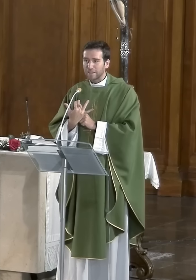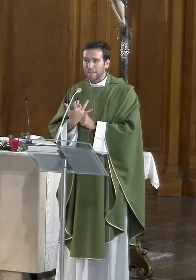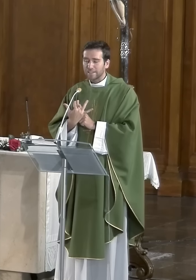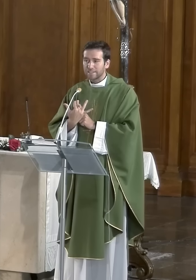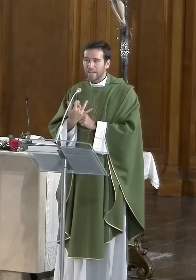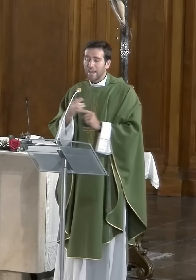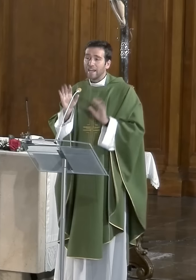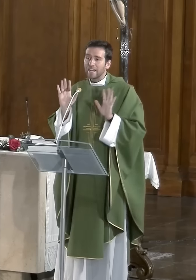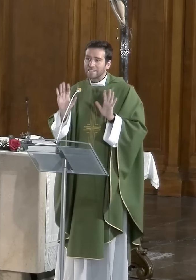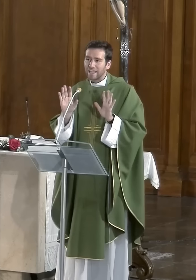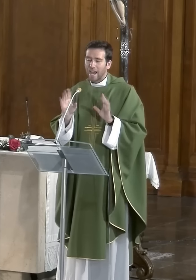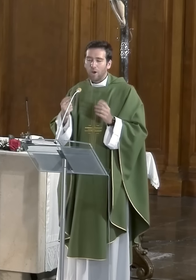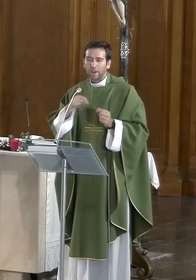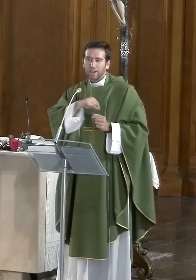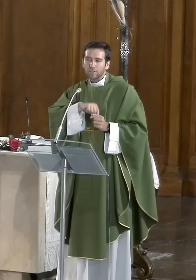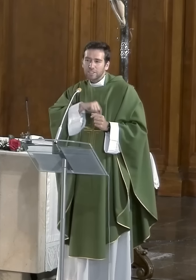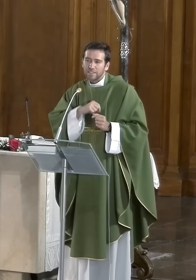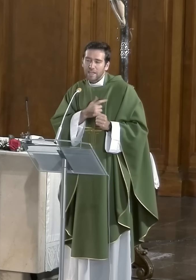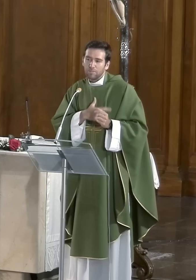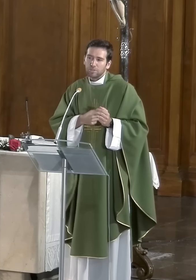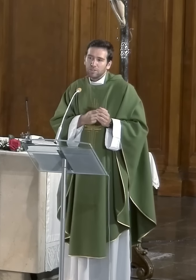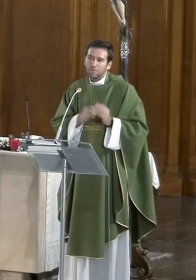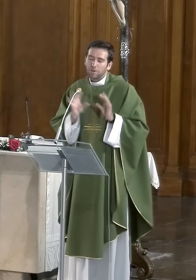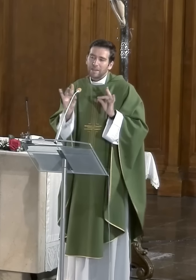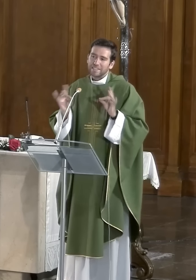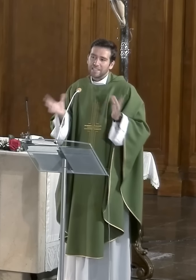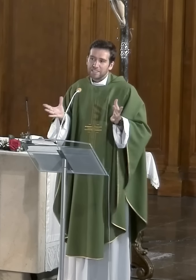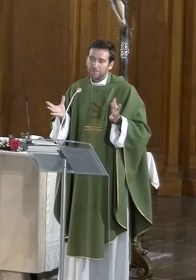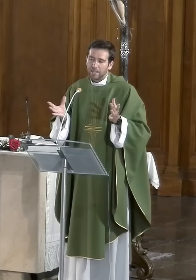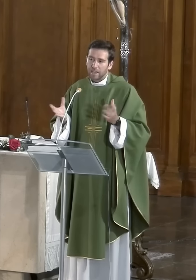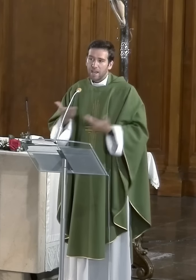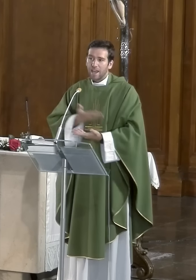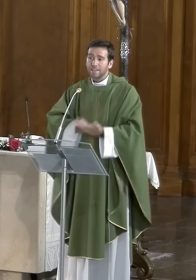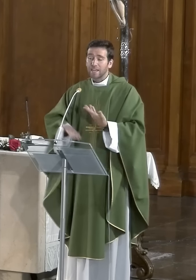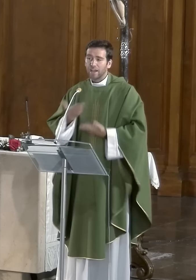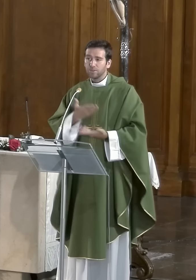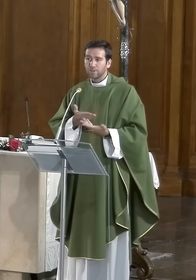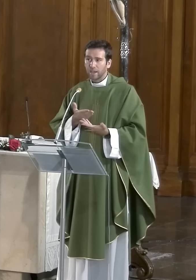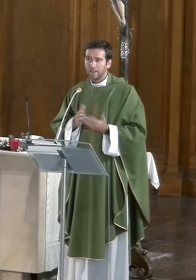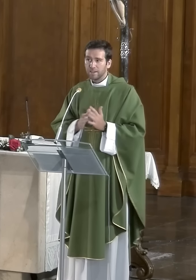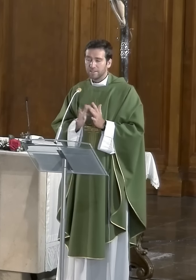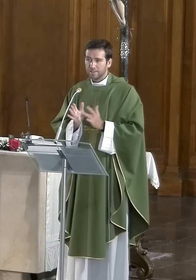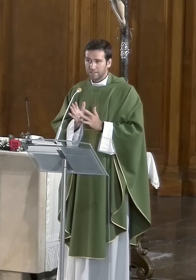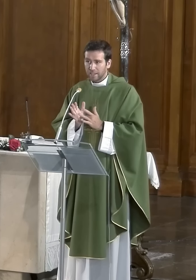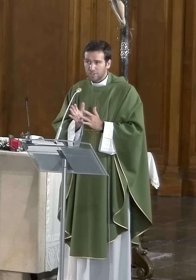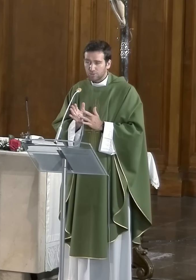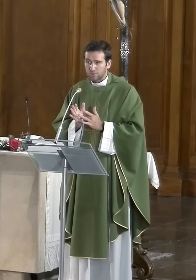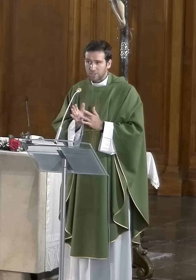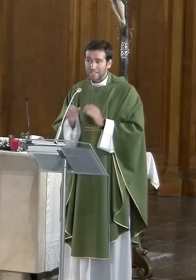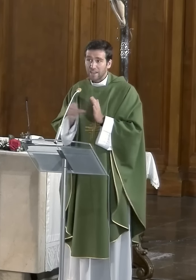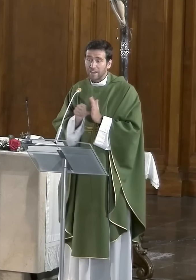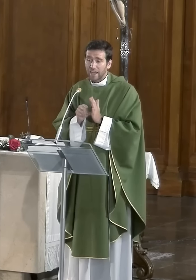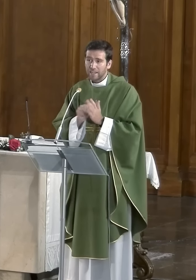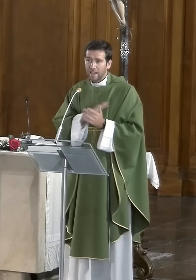circunstancias en las que, aunque no sintamos de una forma sensible esa ayuda de Jesús, esa cercanía